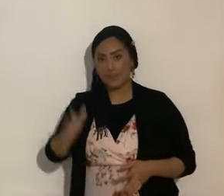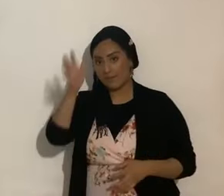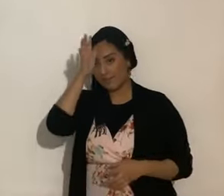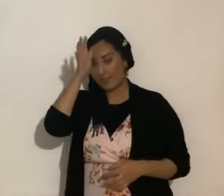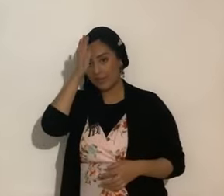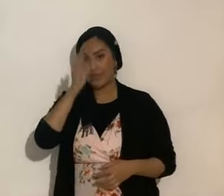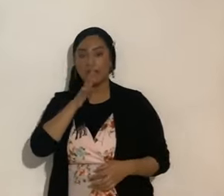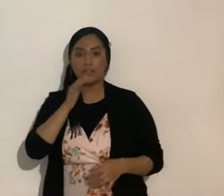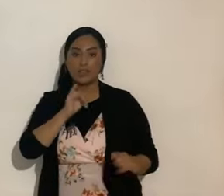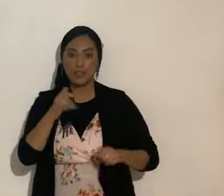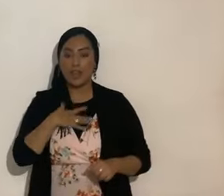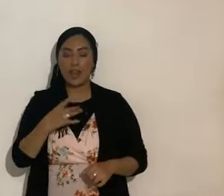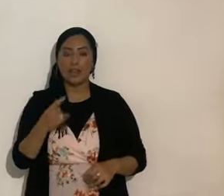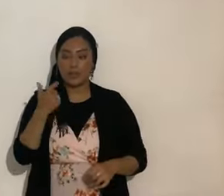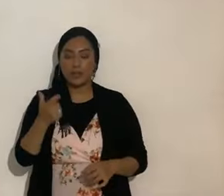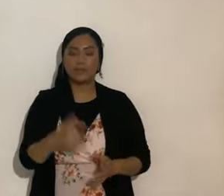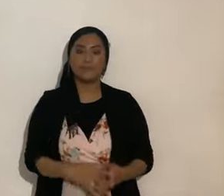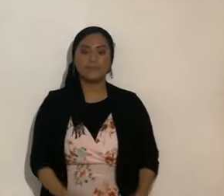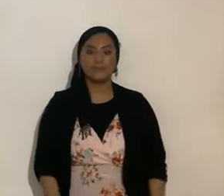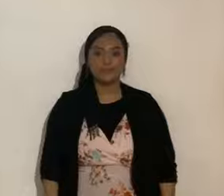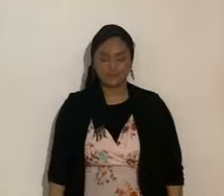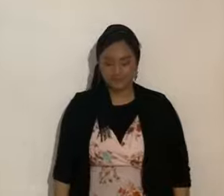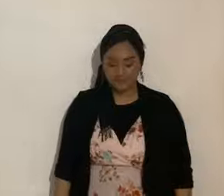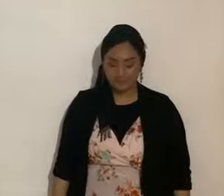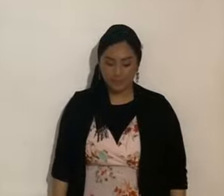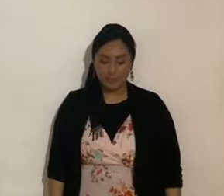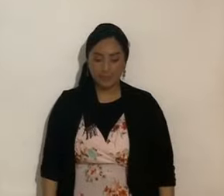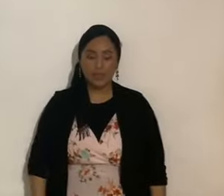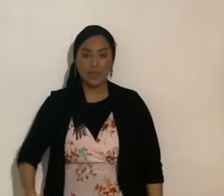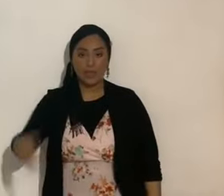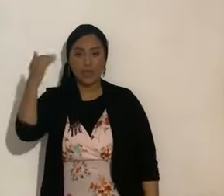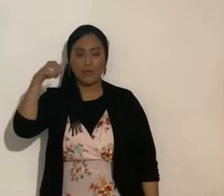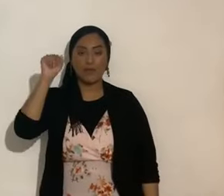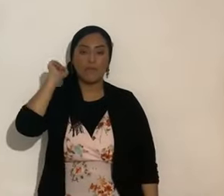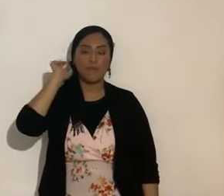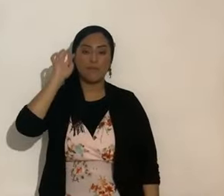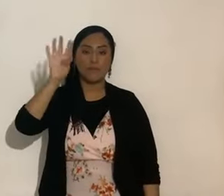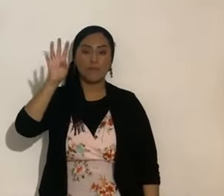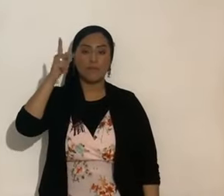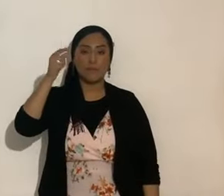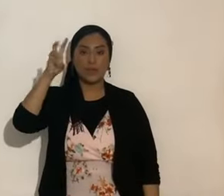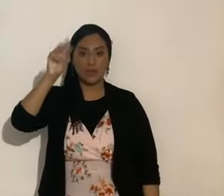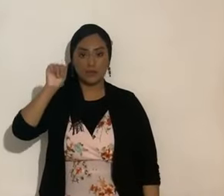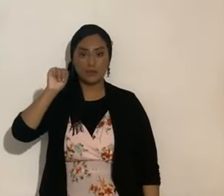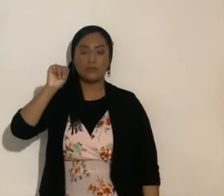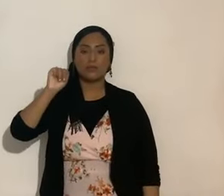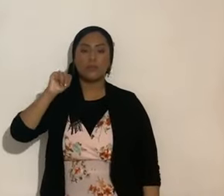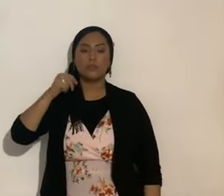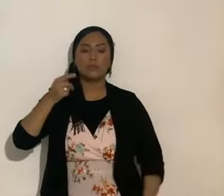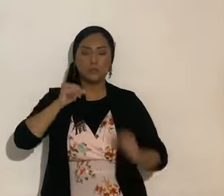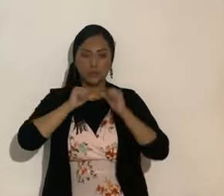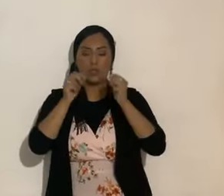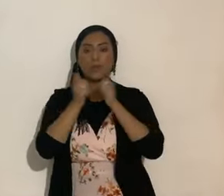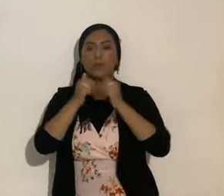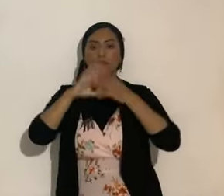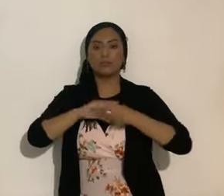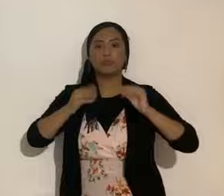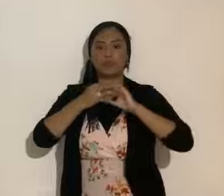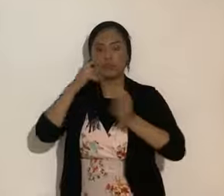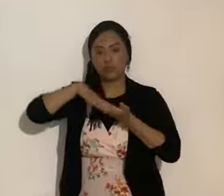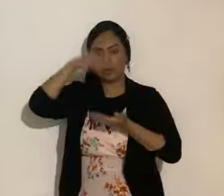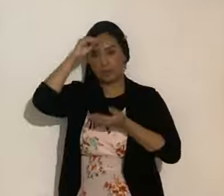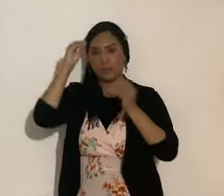de los hermanitos y de las hermanitas, de gozo y paz. Y luego a las 4 de la tarde vamos a seguir con las parábolas para